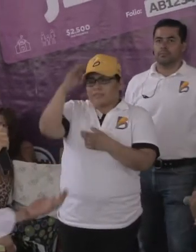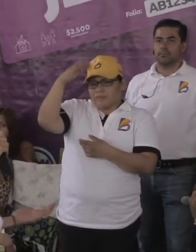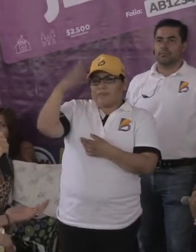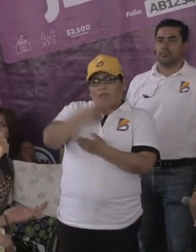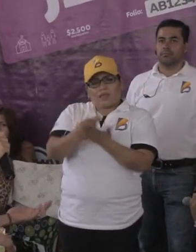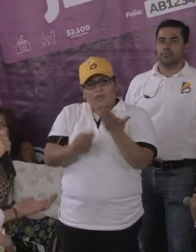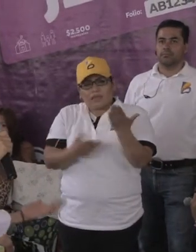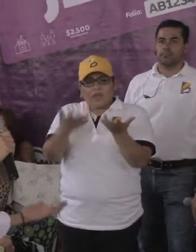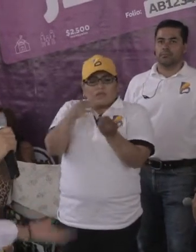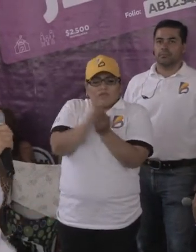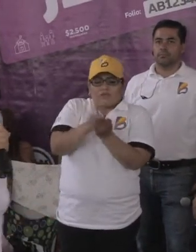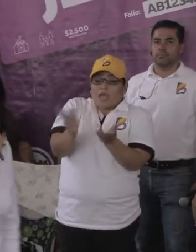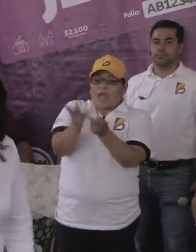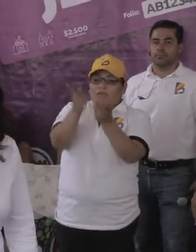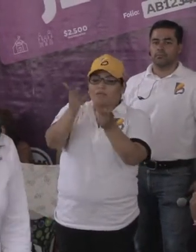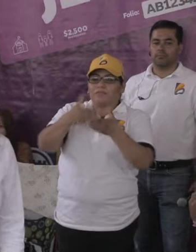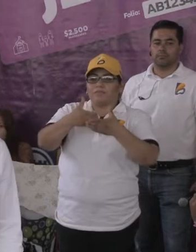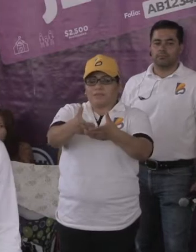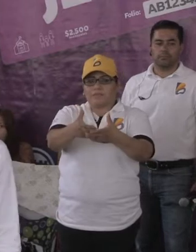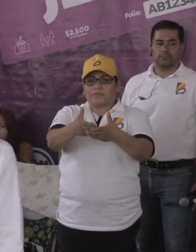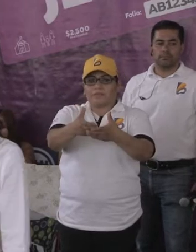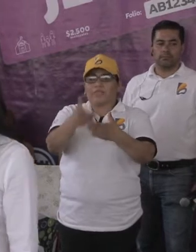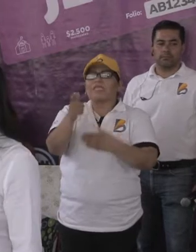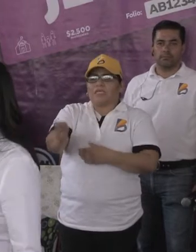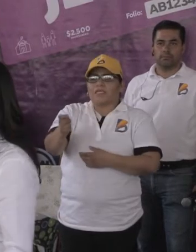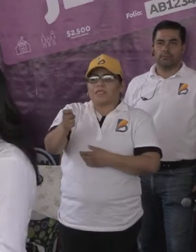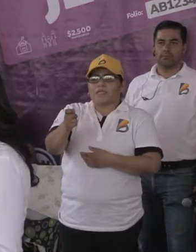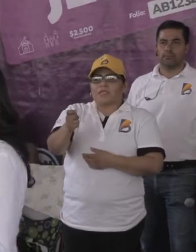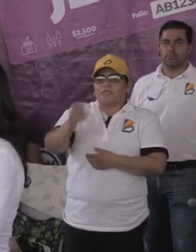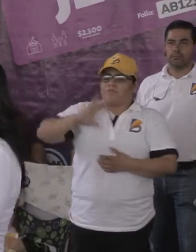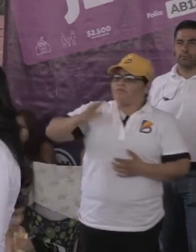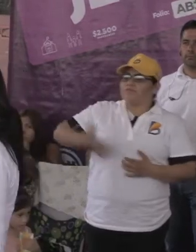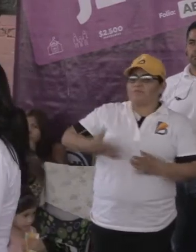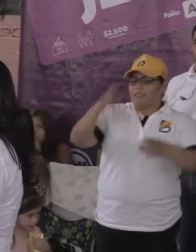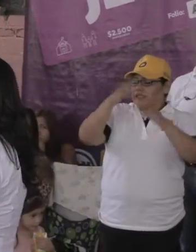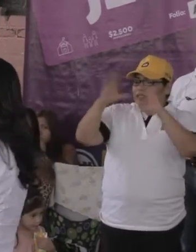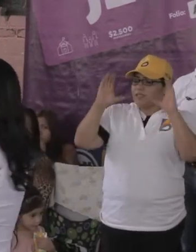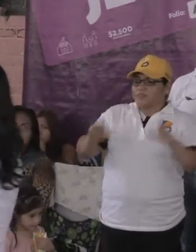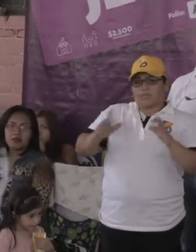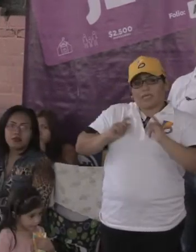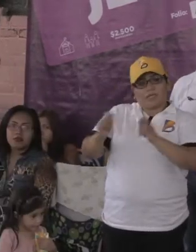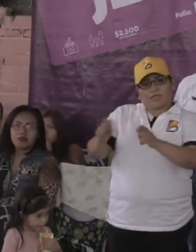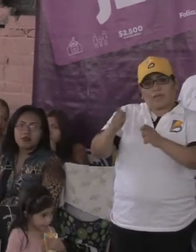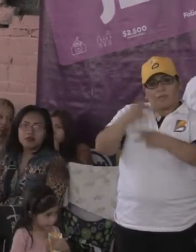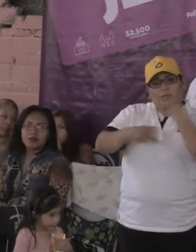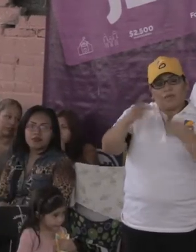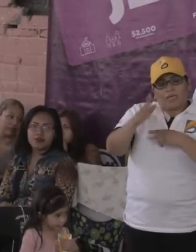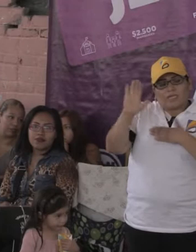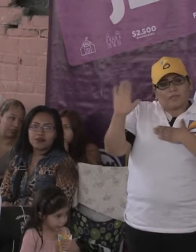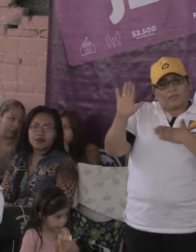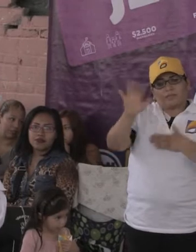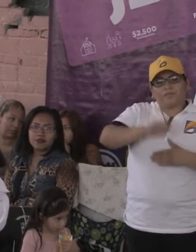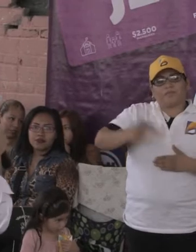de tamales. Yo les quiero decir que eso es motivo de orgullo, de reconocimiento, pero vengo a generar un